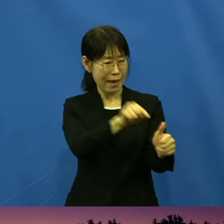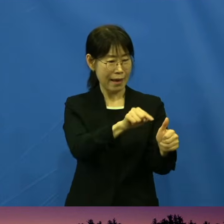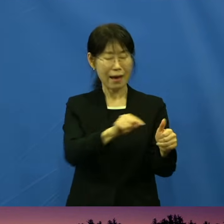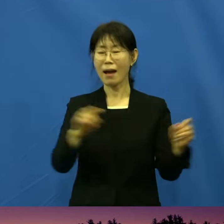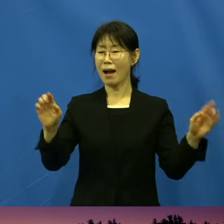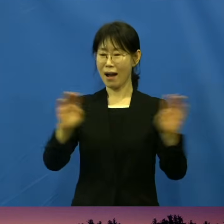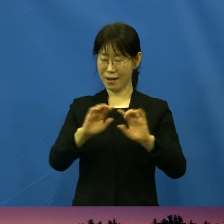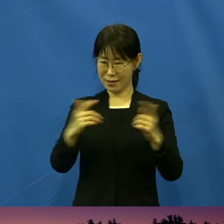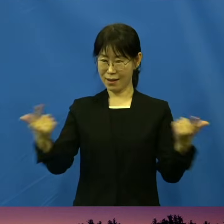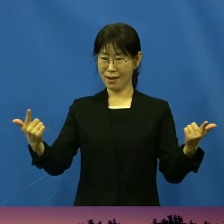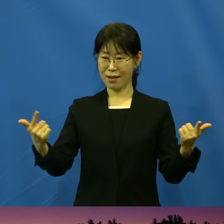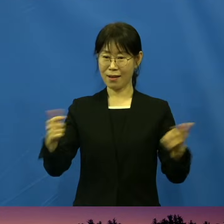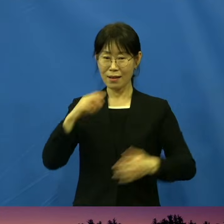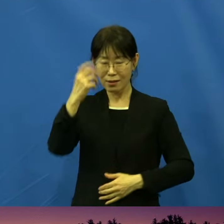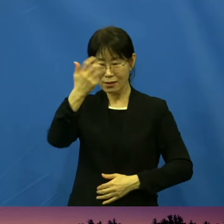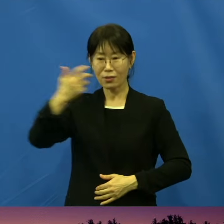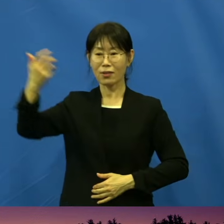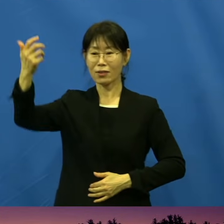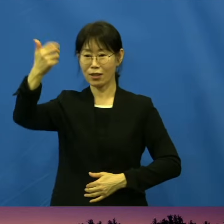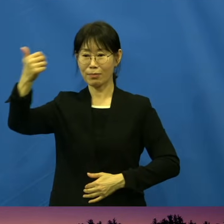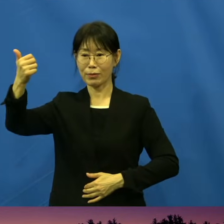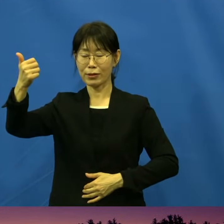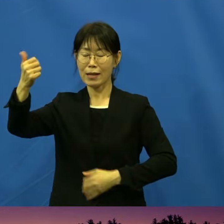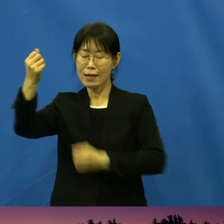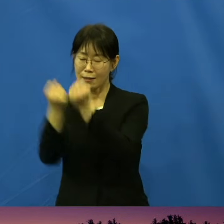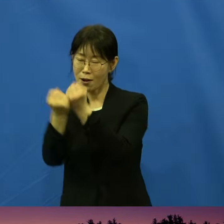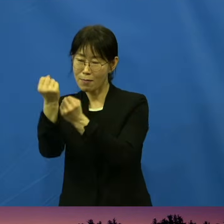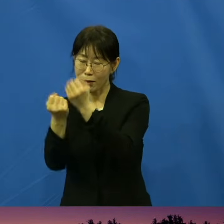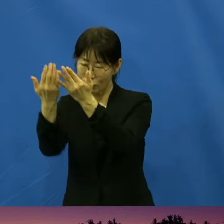분이에요. 성령은 굉장히 부드러우신 영이세요.